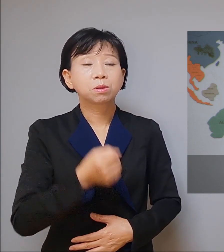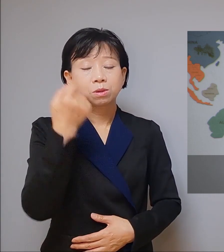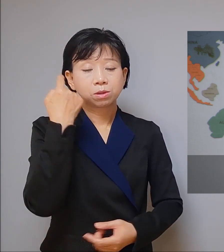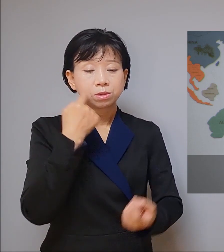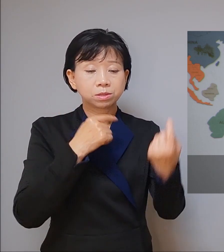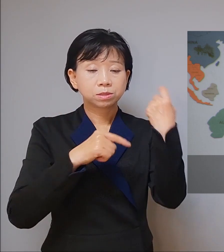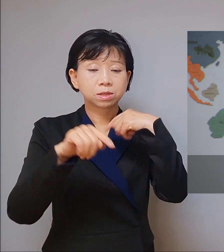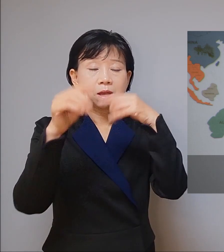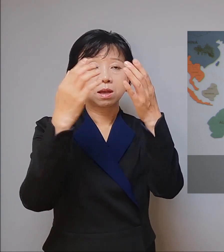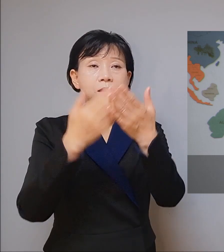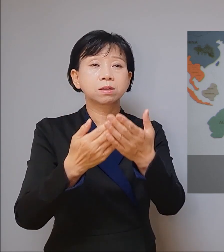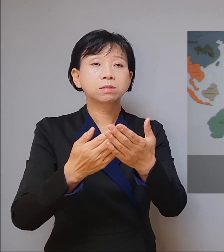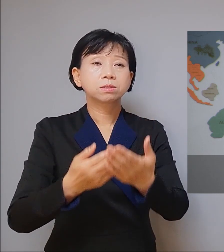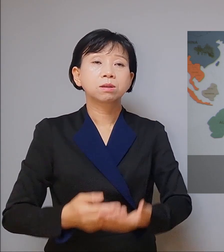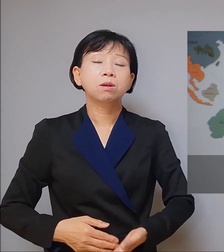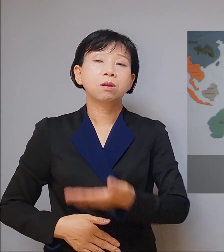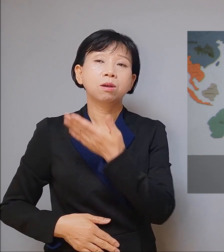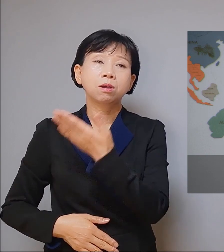손길로